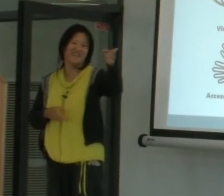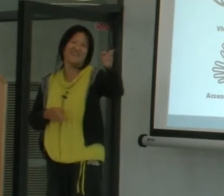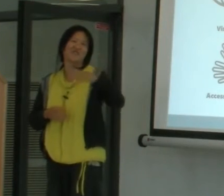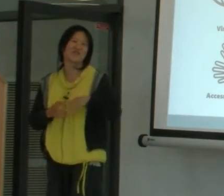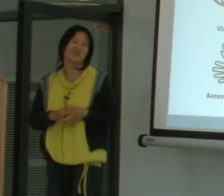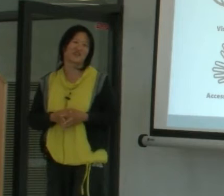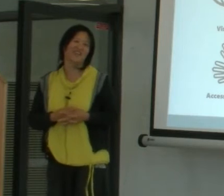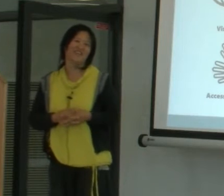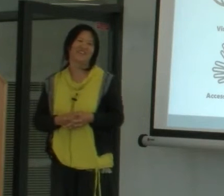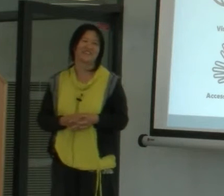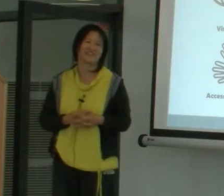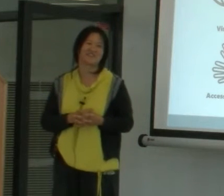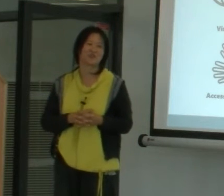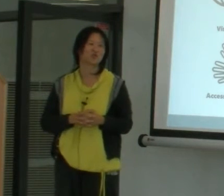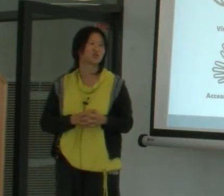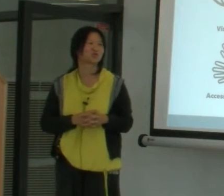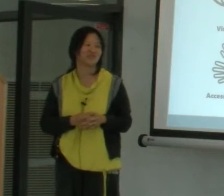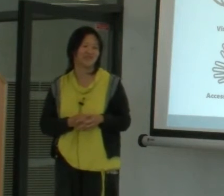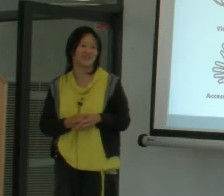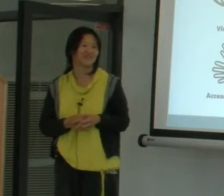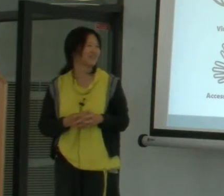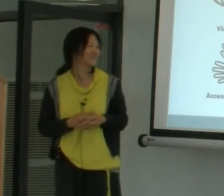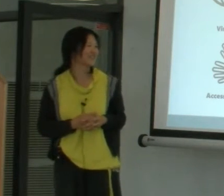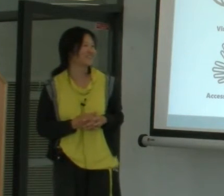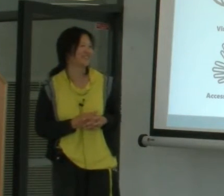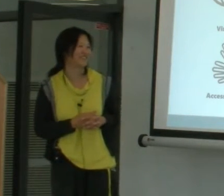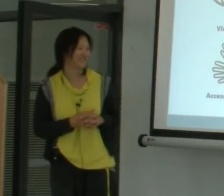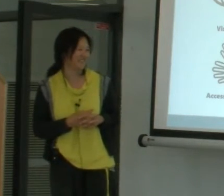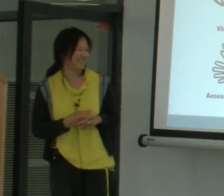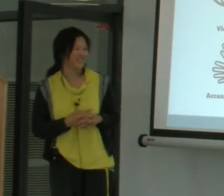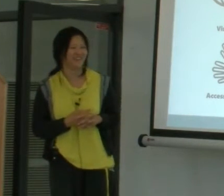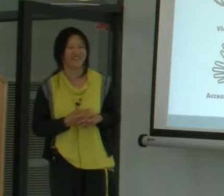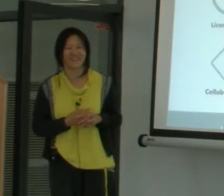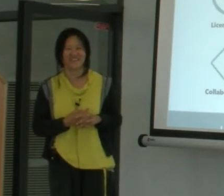Ah, en voilà un qui regroupe toutes les qualités.